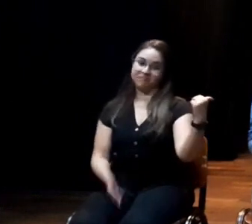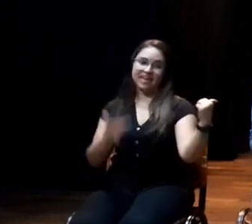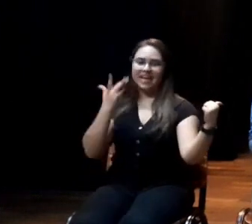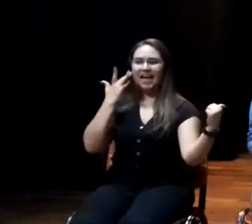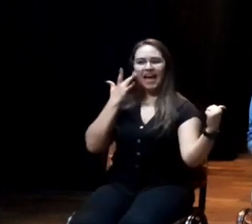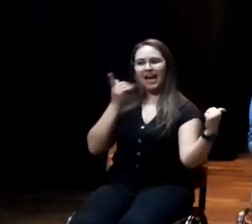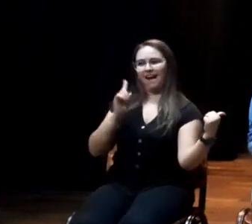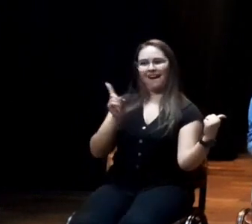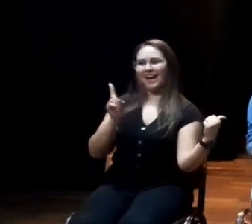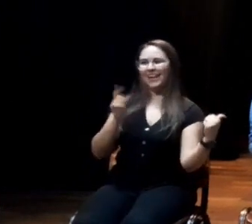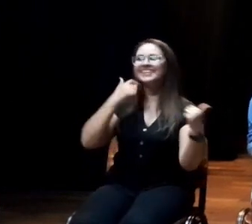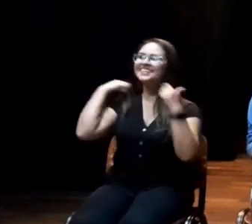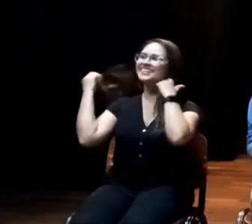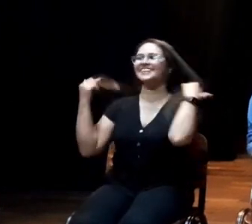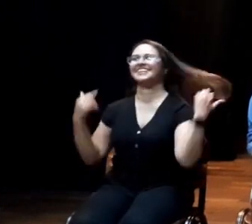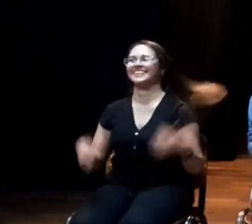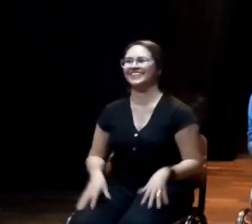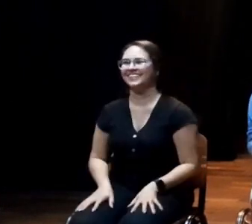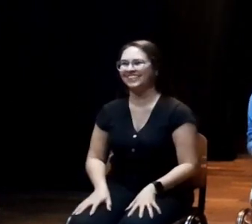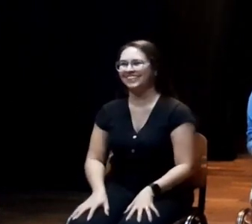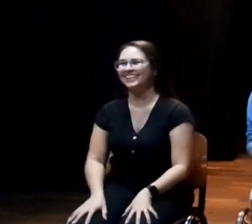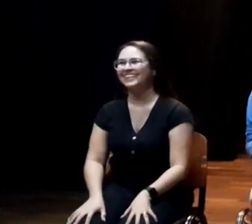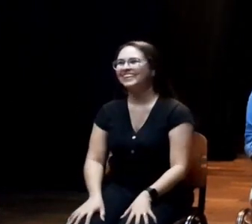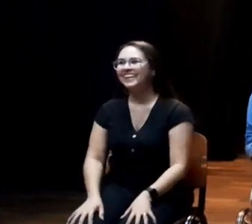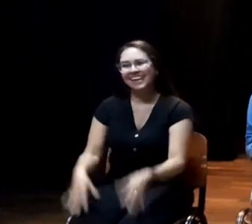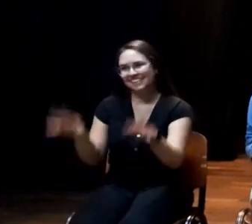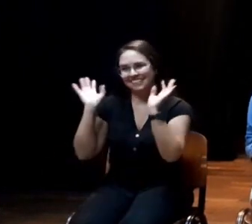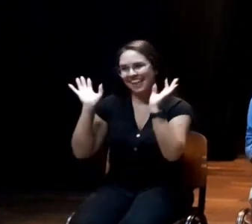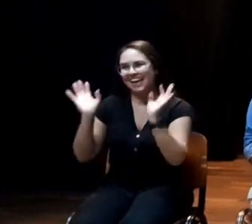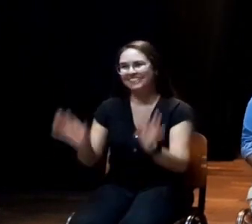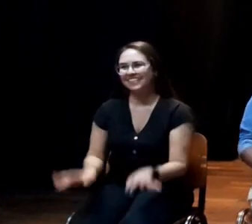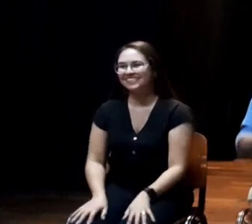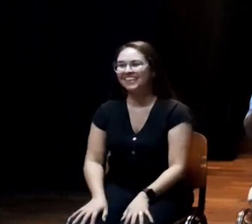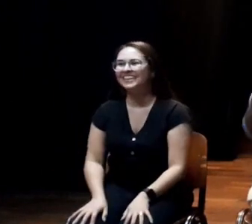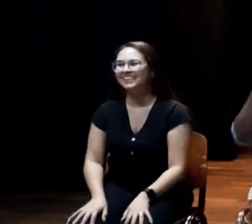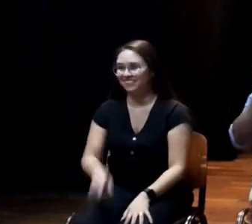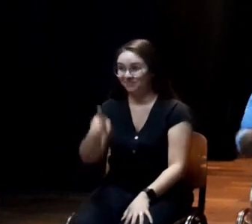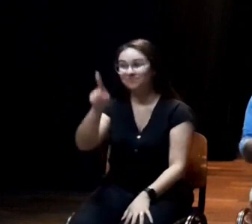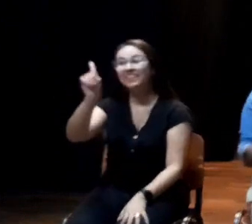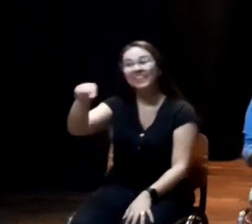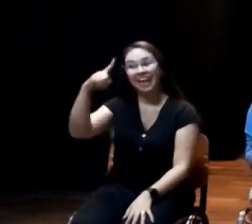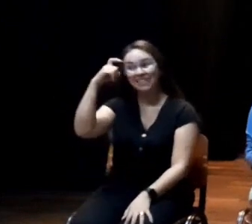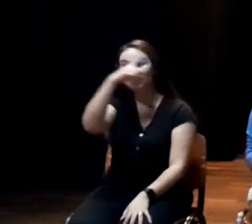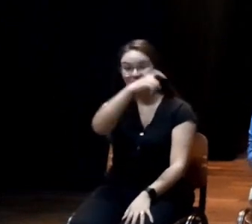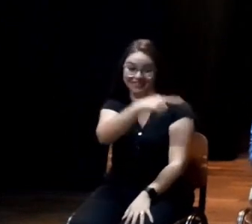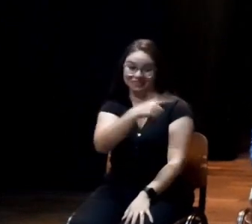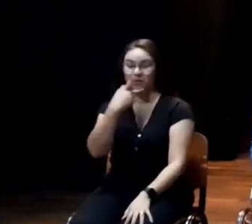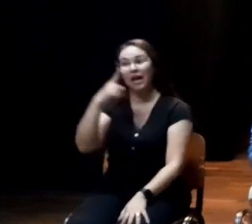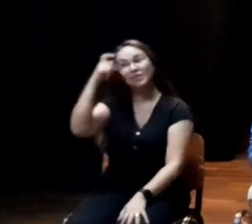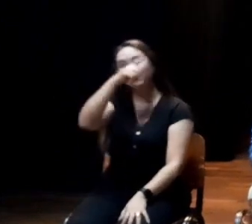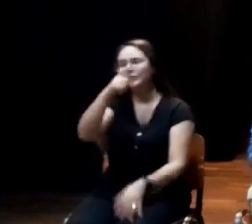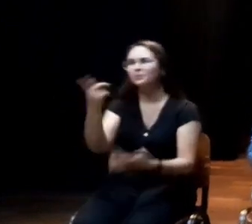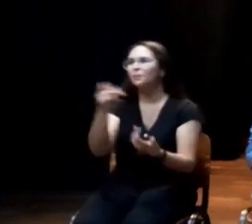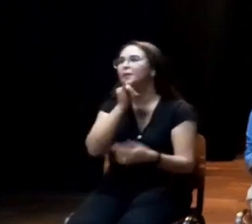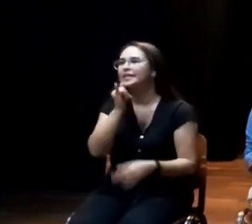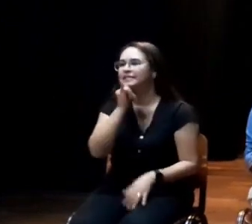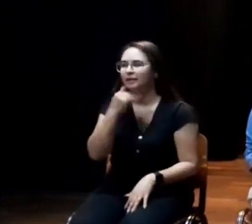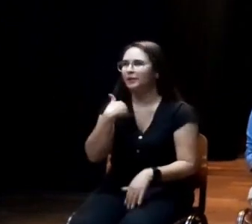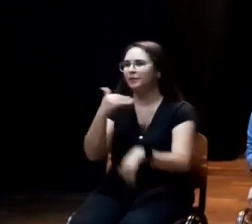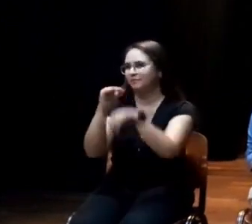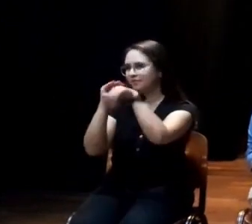problema? Eu não acho. Muito bom. É porque assim, é difícil. É a mesma coisa que eu falar